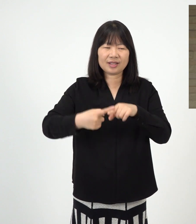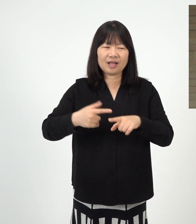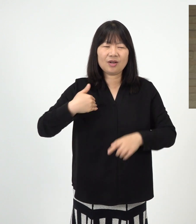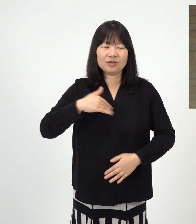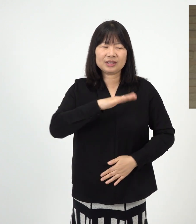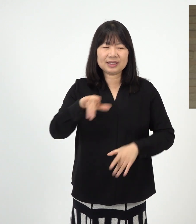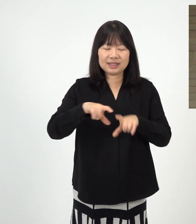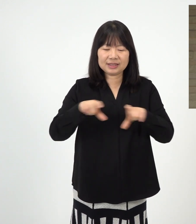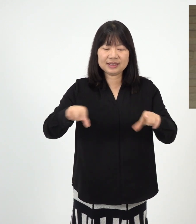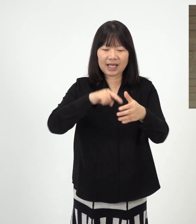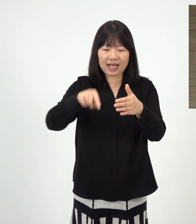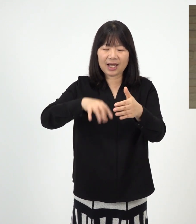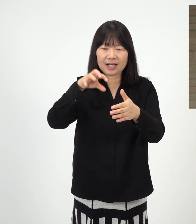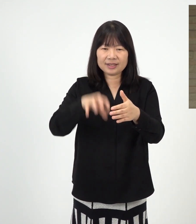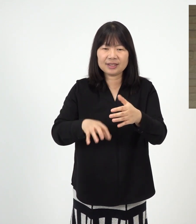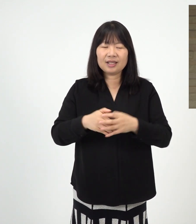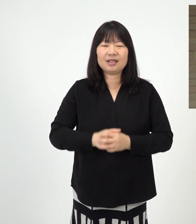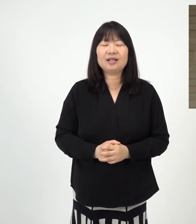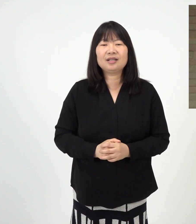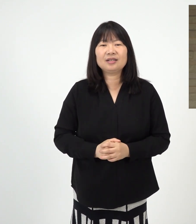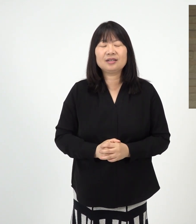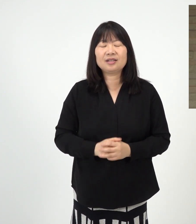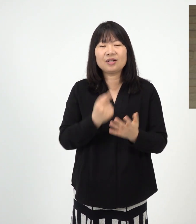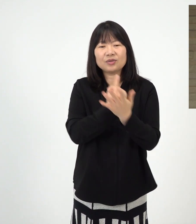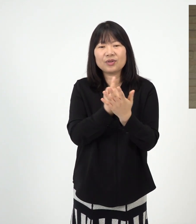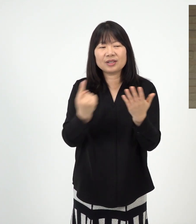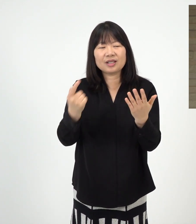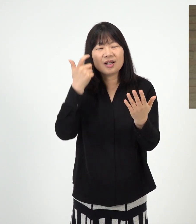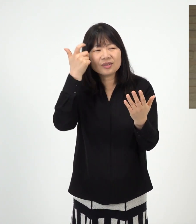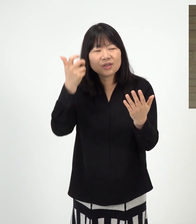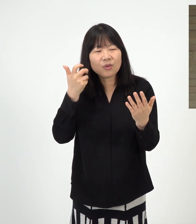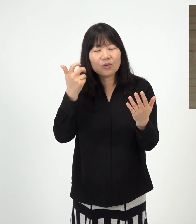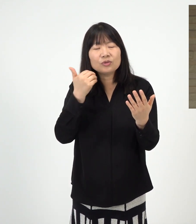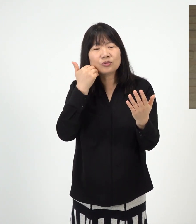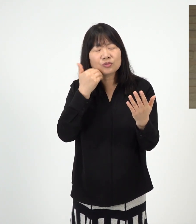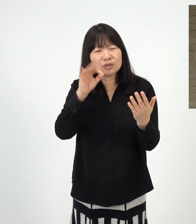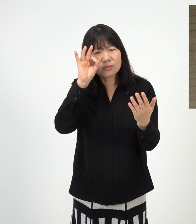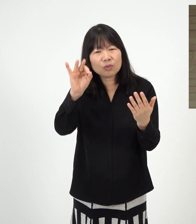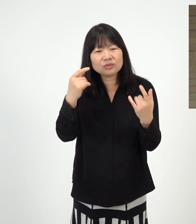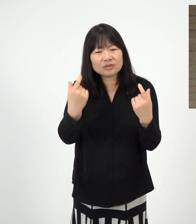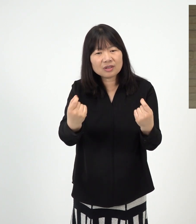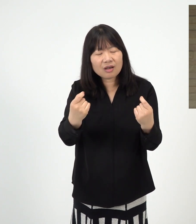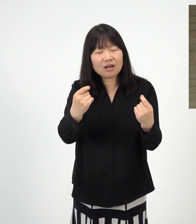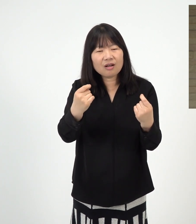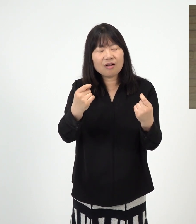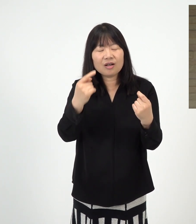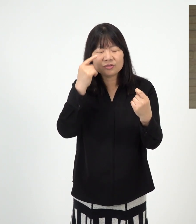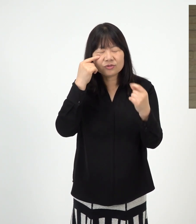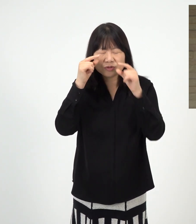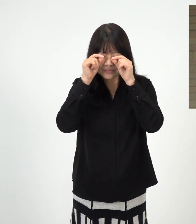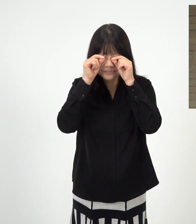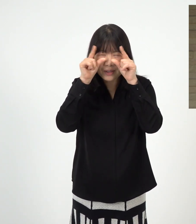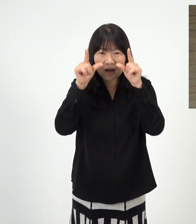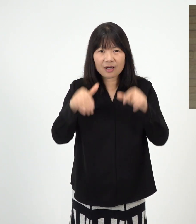우리 일상 속에서 이런 소외된 영혼들을 누구를 보도 볼 수 있는 눈이 열려야